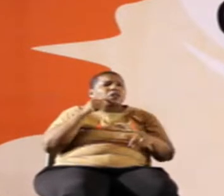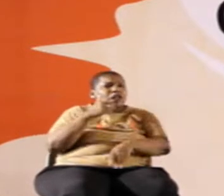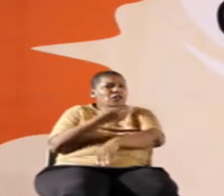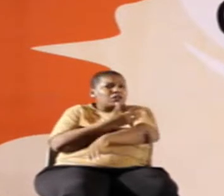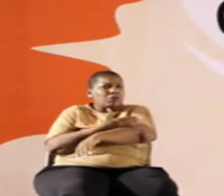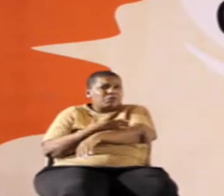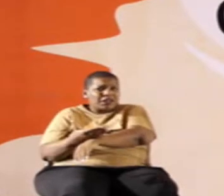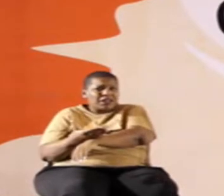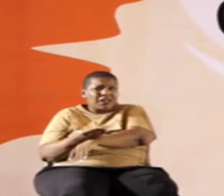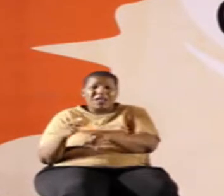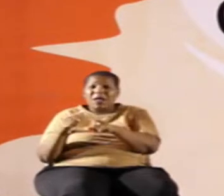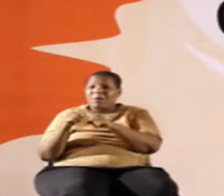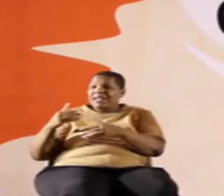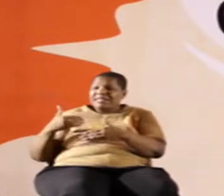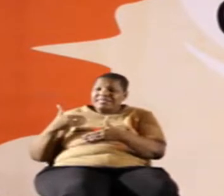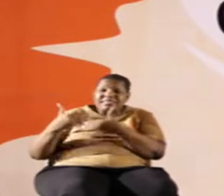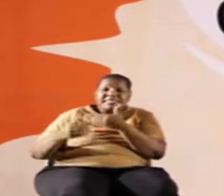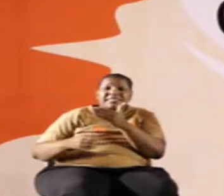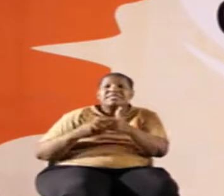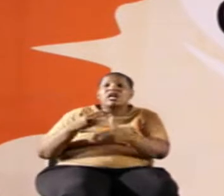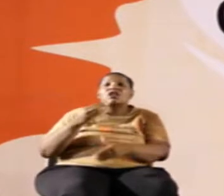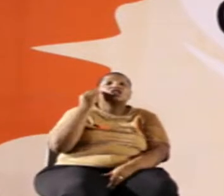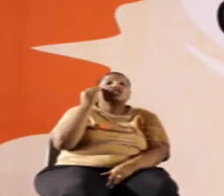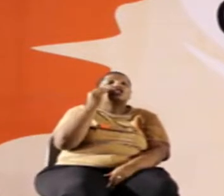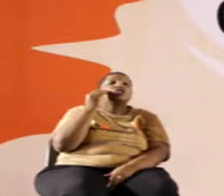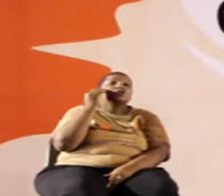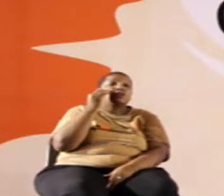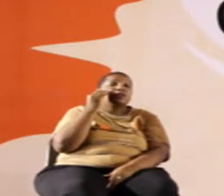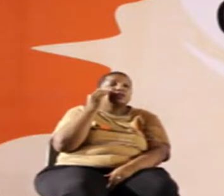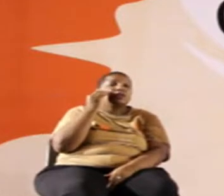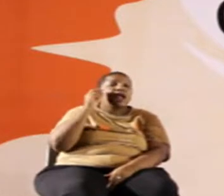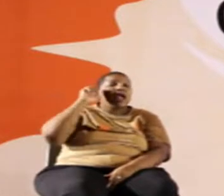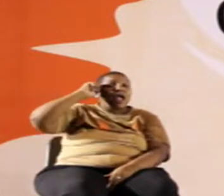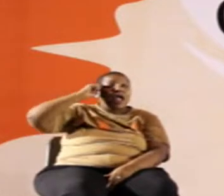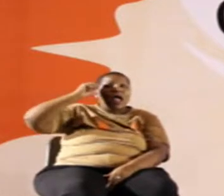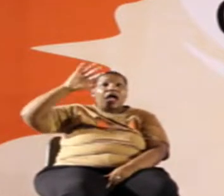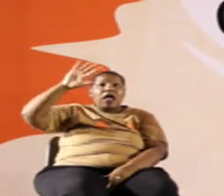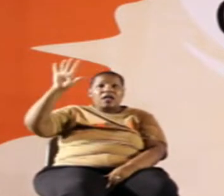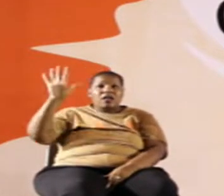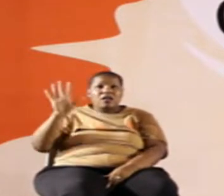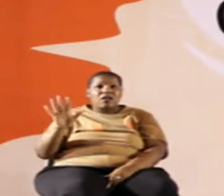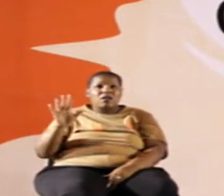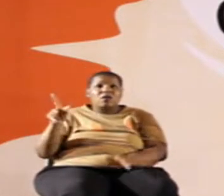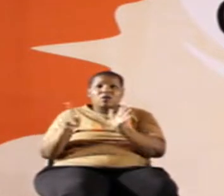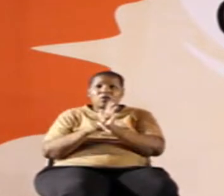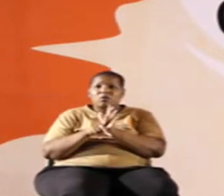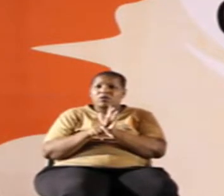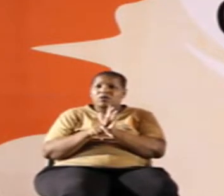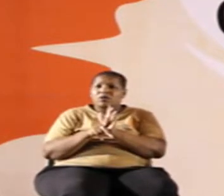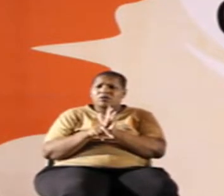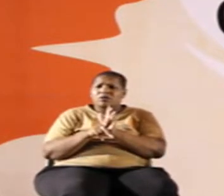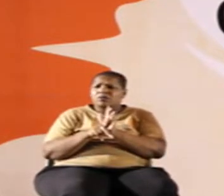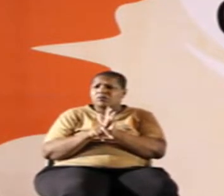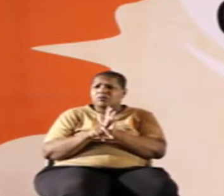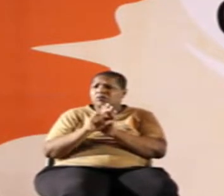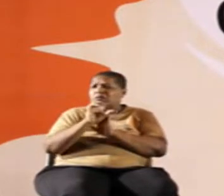brancas, mas séculos depois da experiência africana e afro-brasileira? Séculos depois.